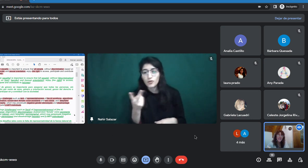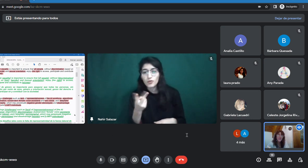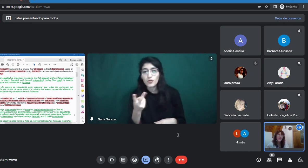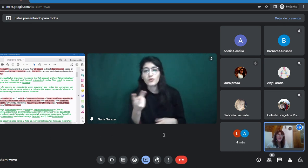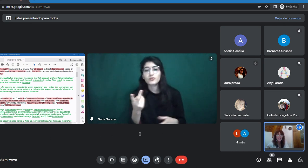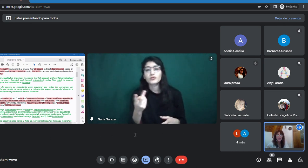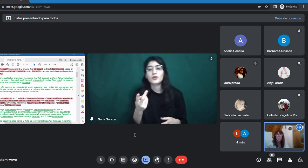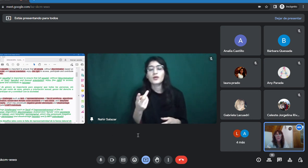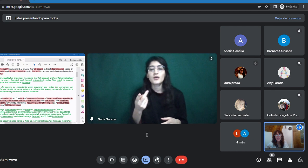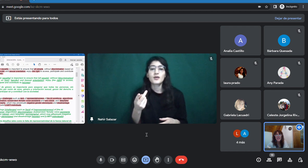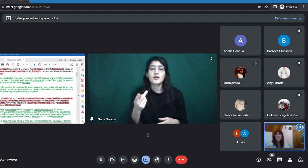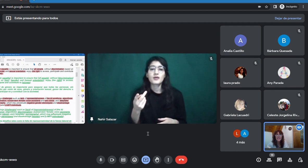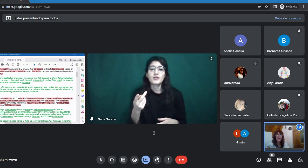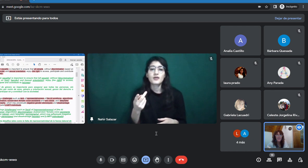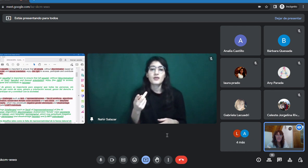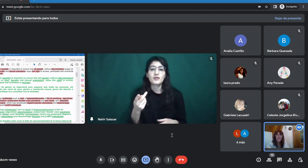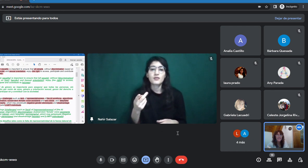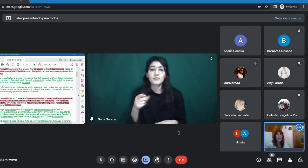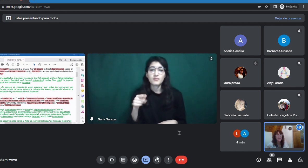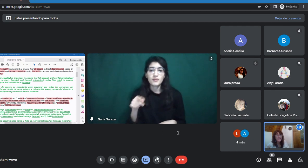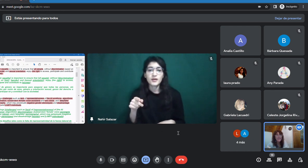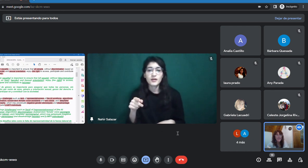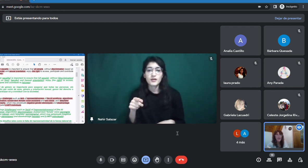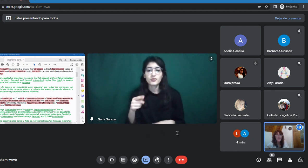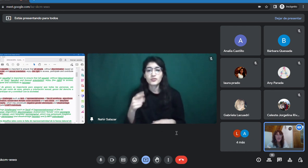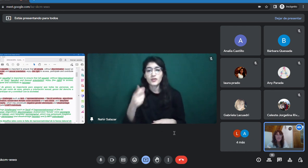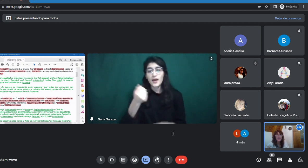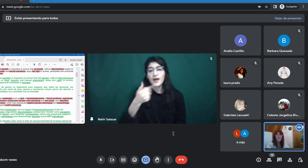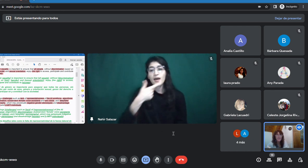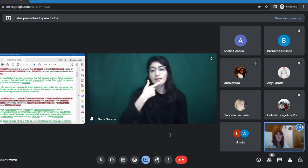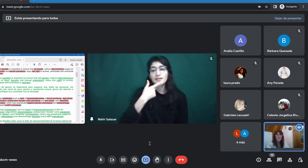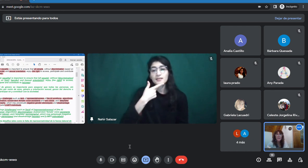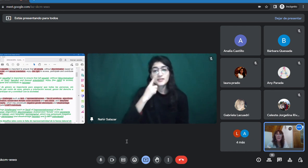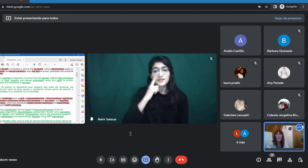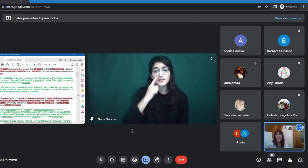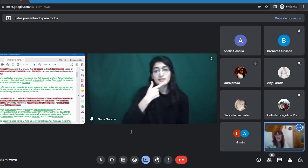sigue la enumeración, podría ser también así, también estaría bien, ¿sí?